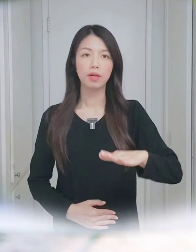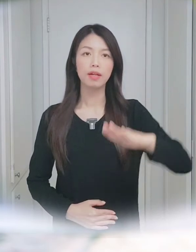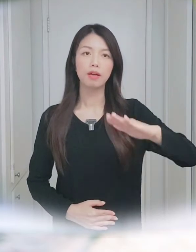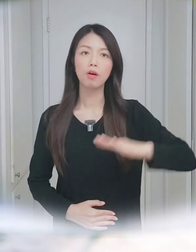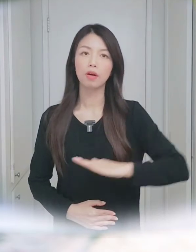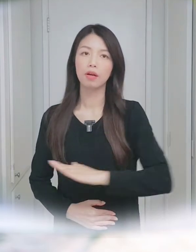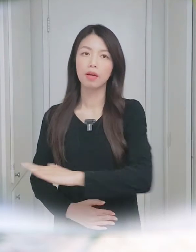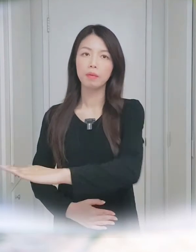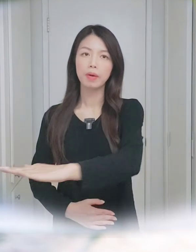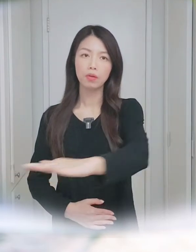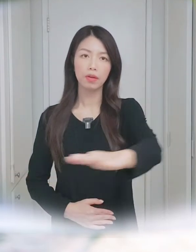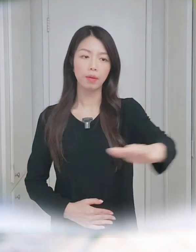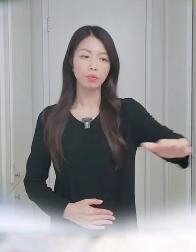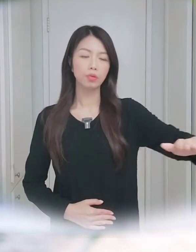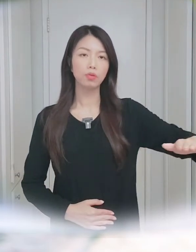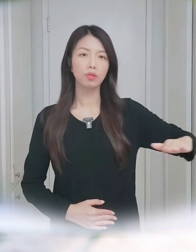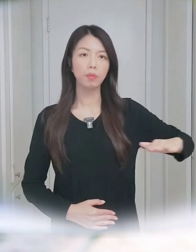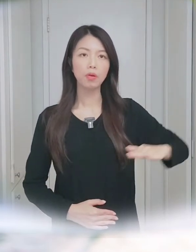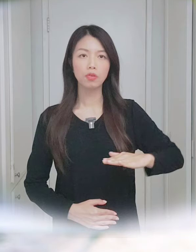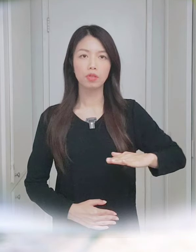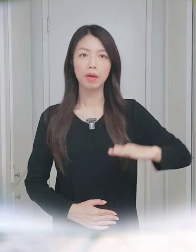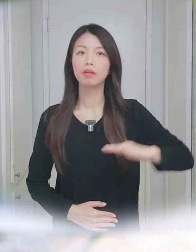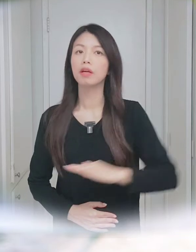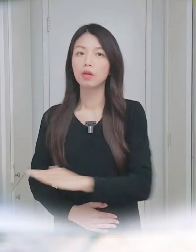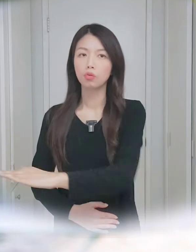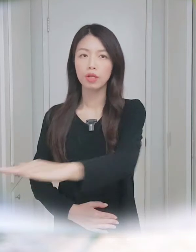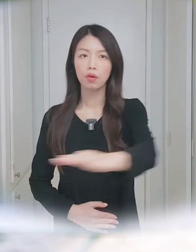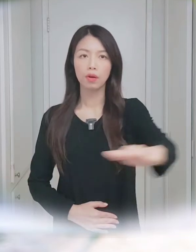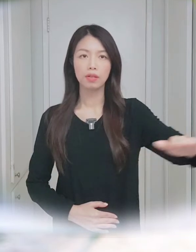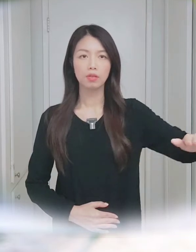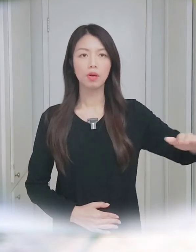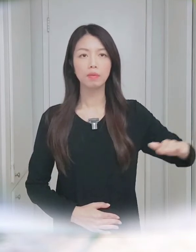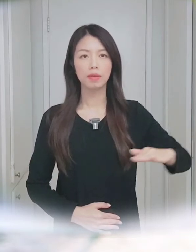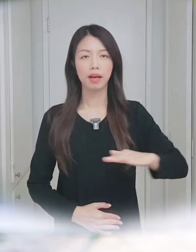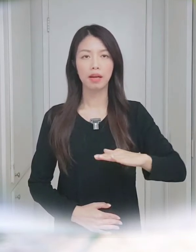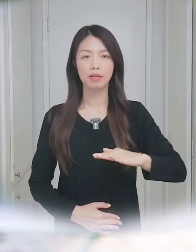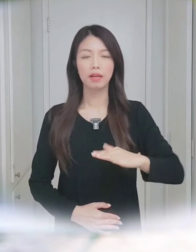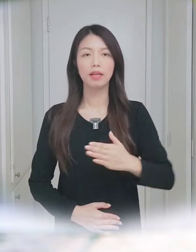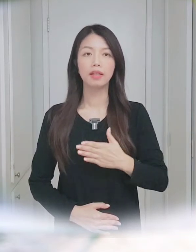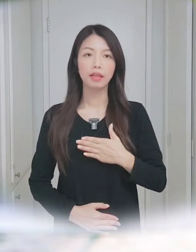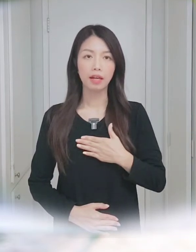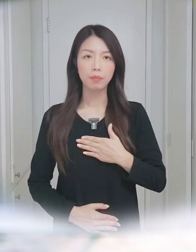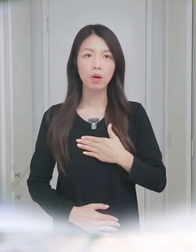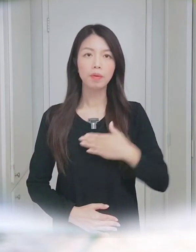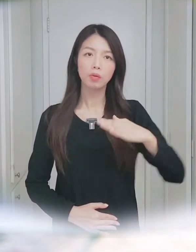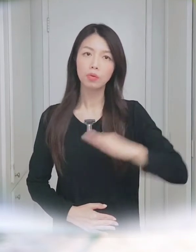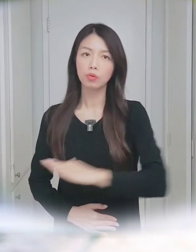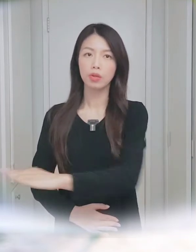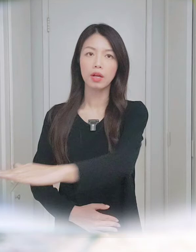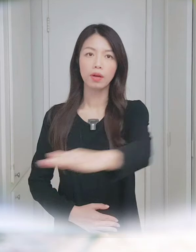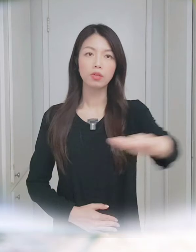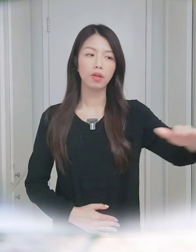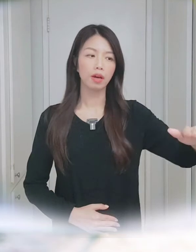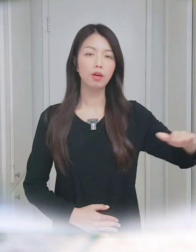위를 보이게 해서 한 바퀴 앞으로 둥글게 표현해 주시면 우리라고 한 뜻의 수어가 됩니다. 이때 나를